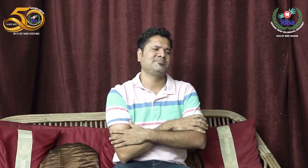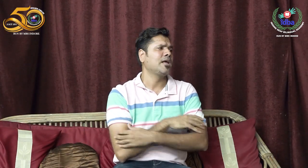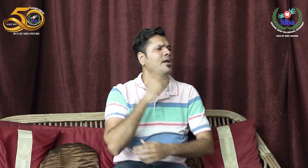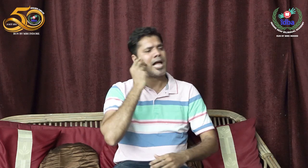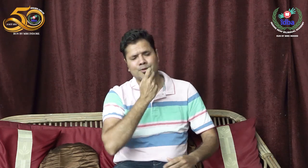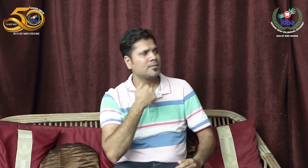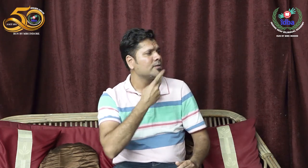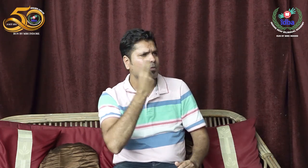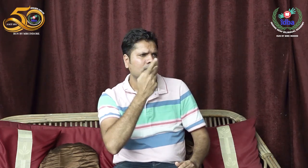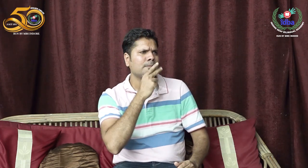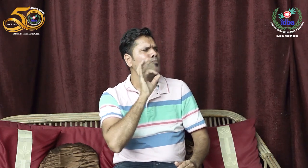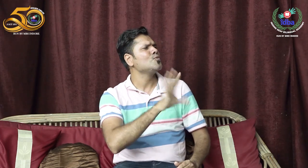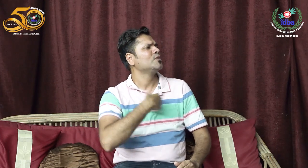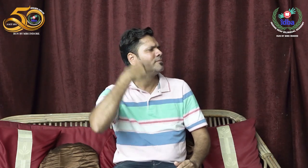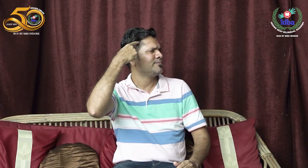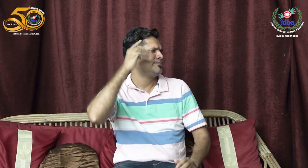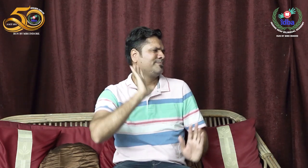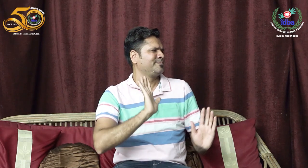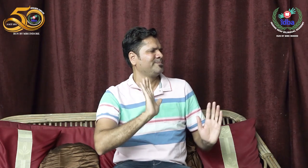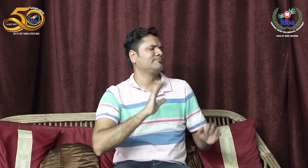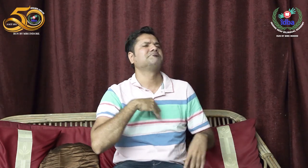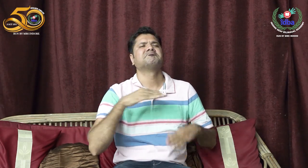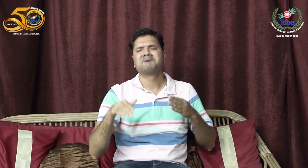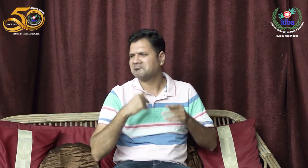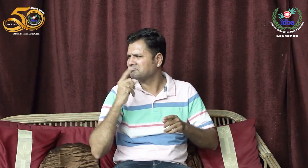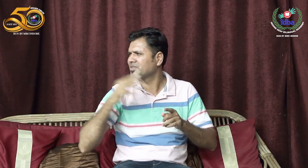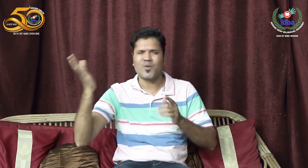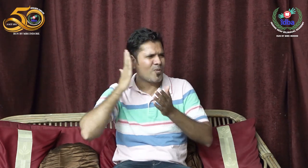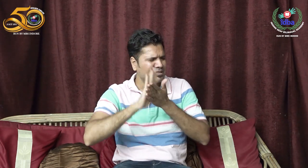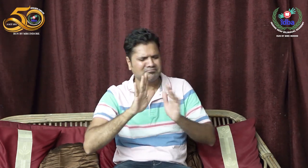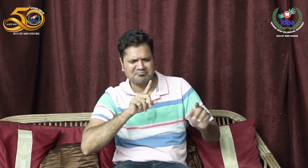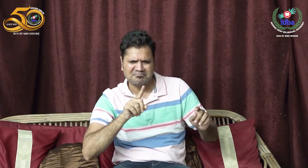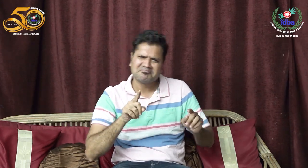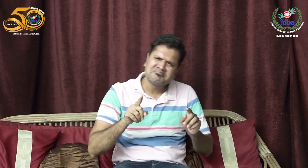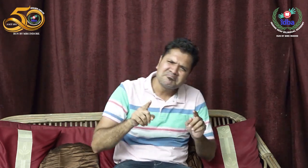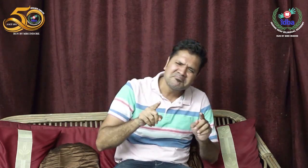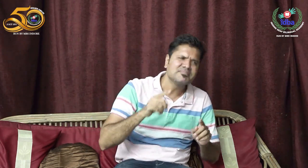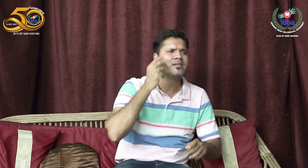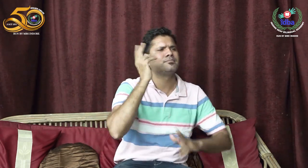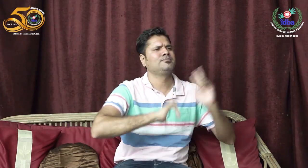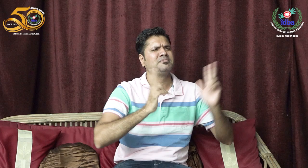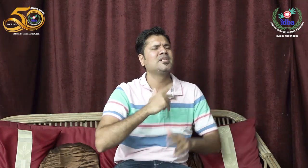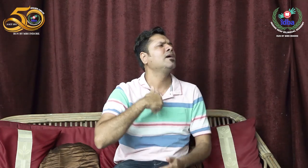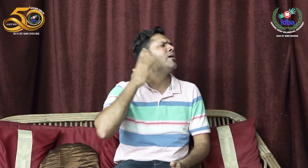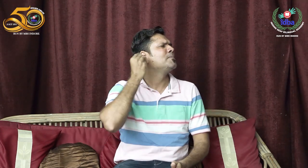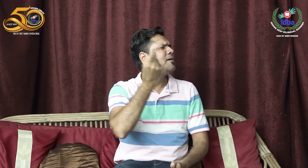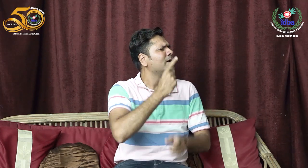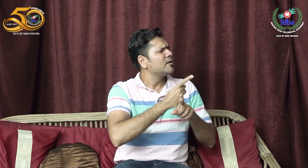जब मैंने स्कूल देखा तो सब हेयरिंग स्कूल में देखा, सब वहाँ बोलते थे। हॉस्टल में मैं इधर आया तो सब साइन में बात